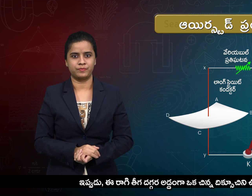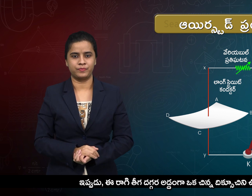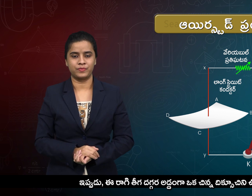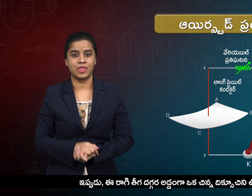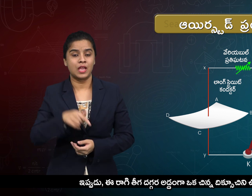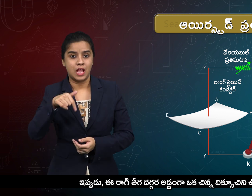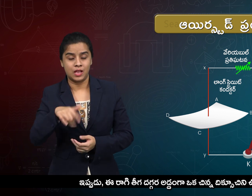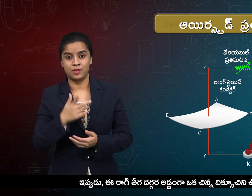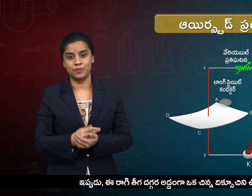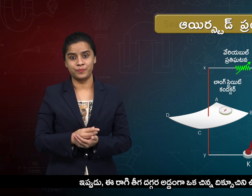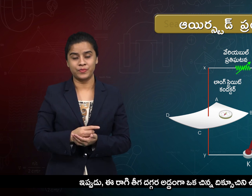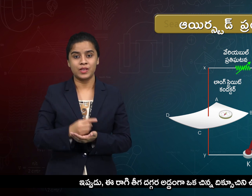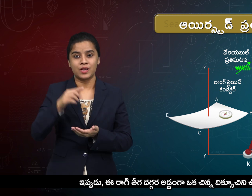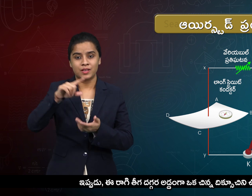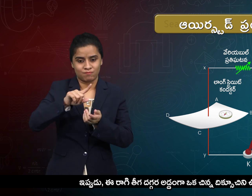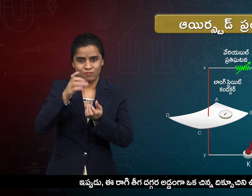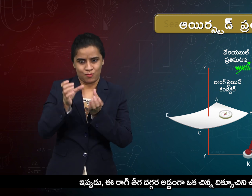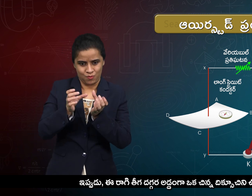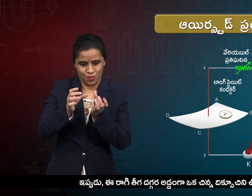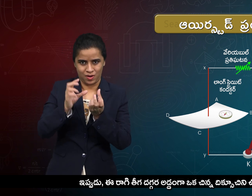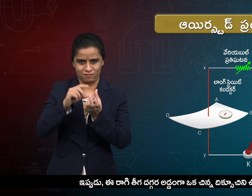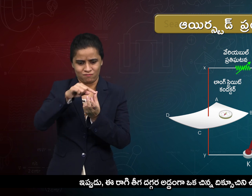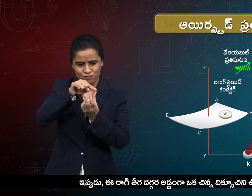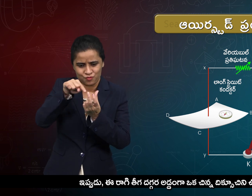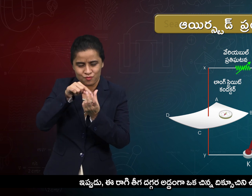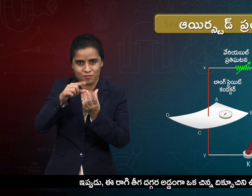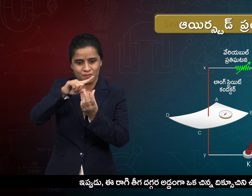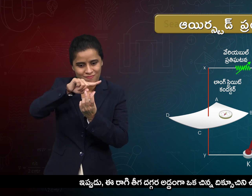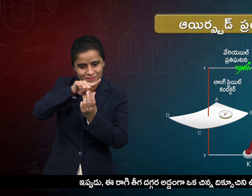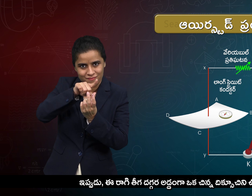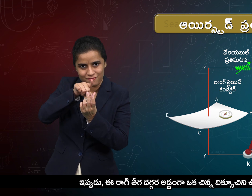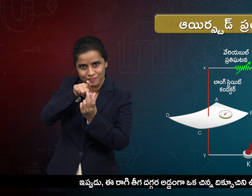ఇప్పుడు ఈ రాగి తీగ దగ్గర అడ్డంగా ఒక చిన్న దిక్సూచిని ఉంచండి.